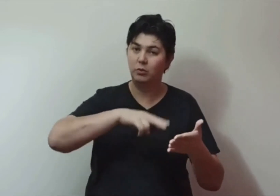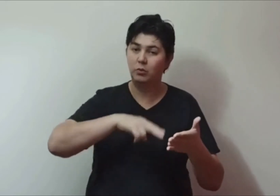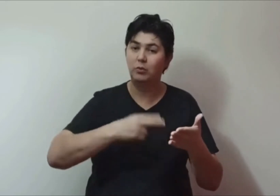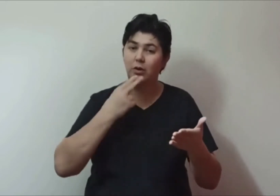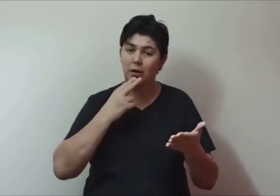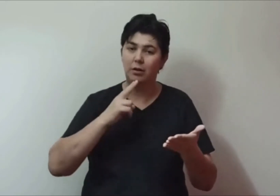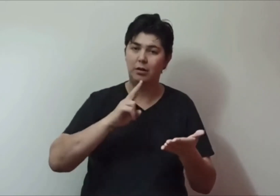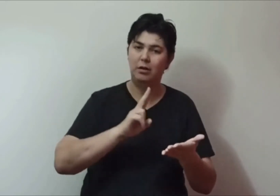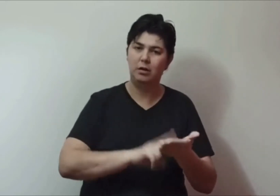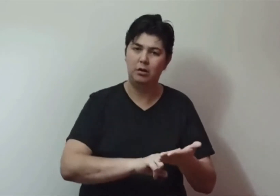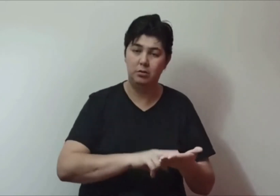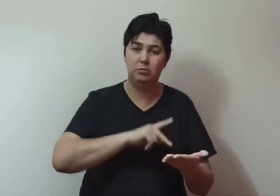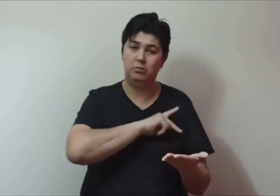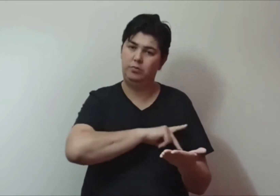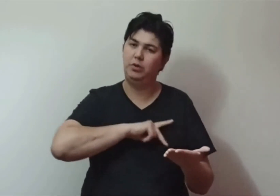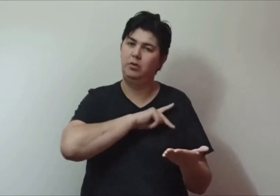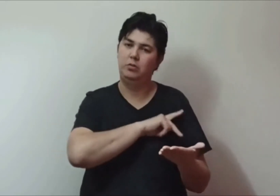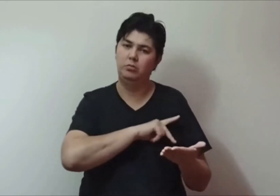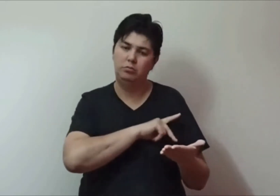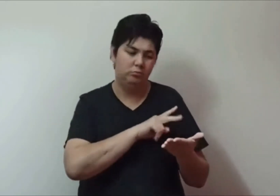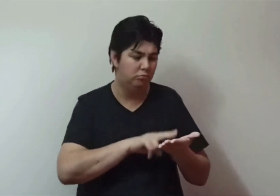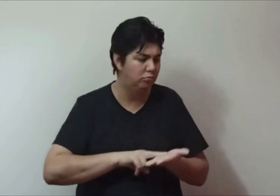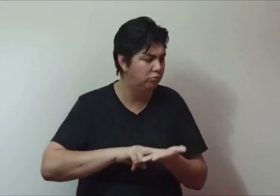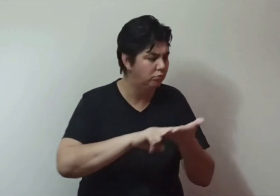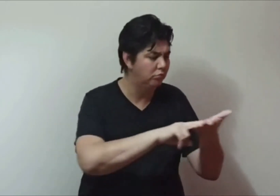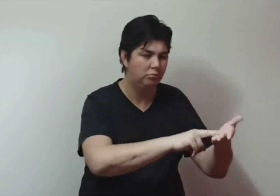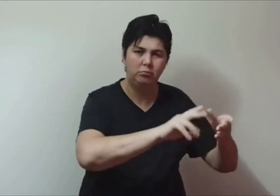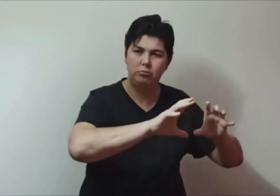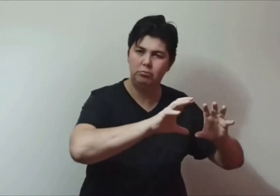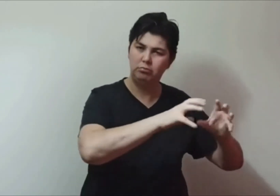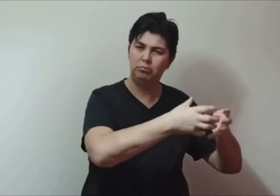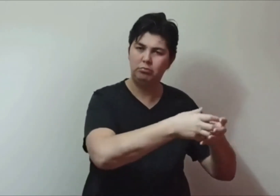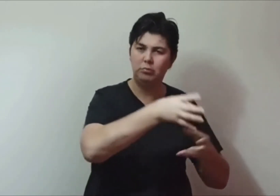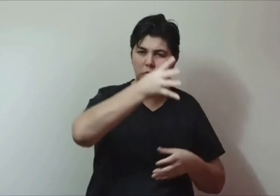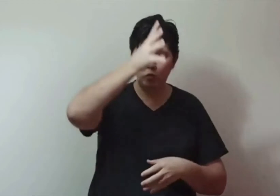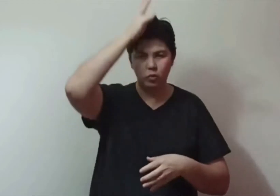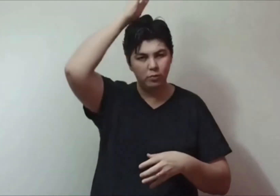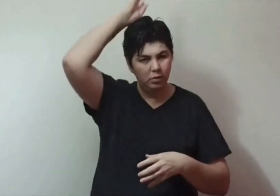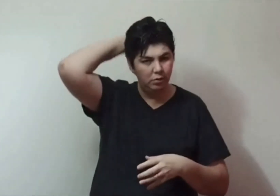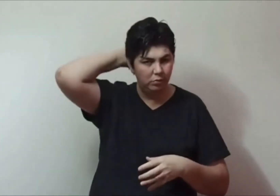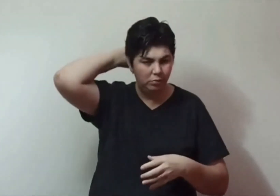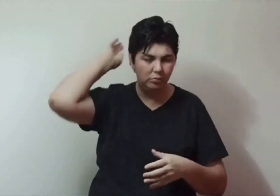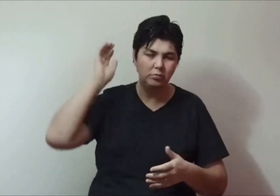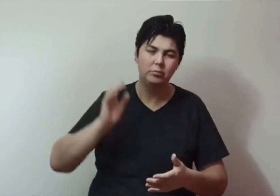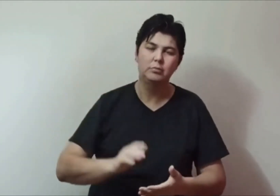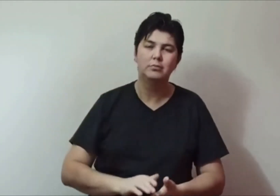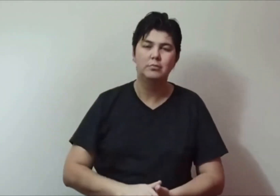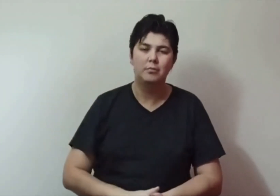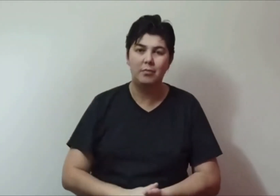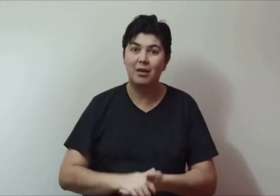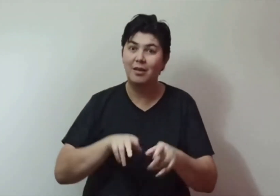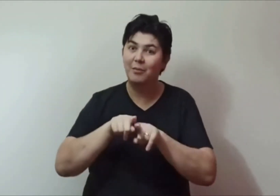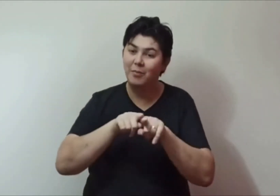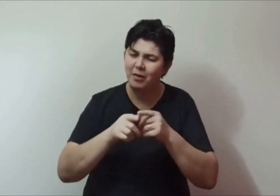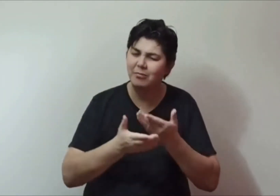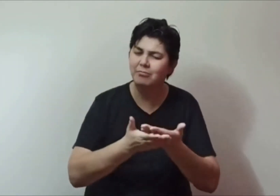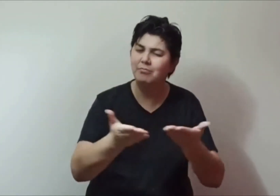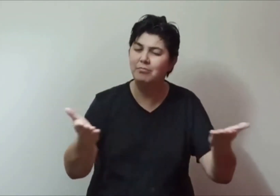leitura da carta de são paulo aos romanos os